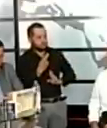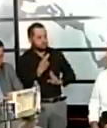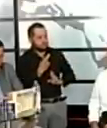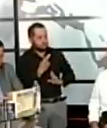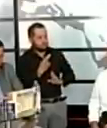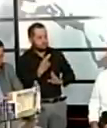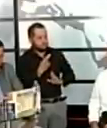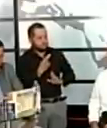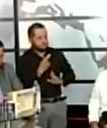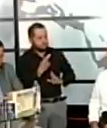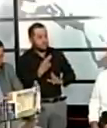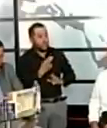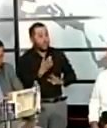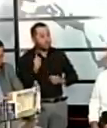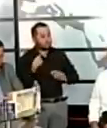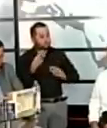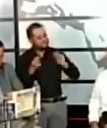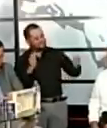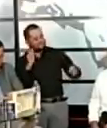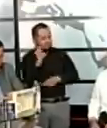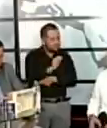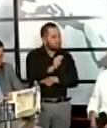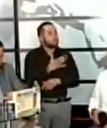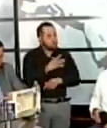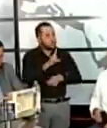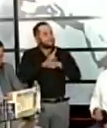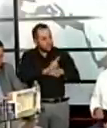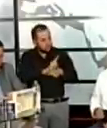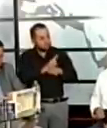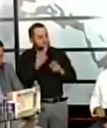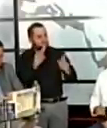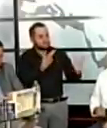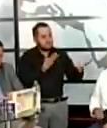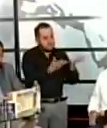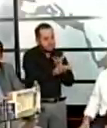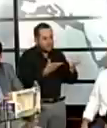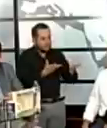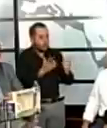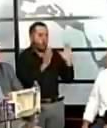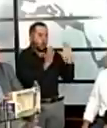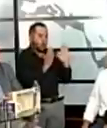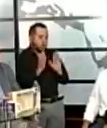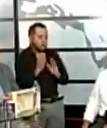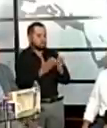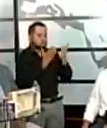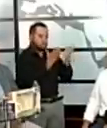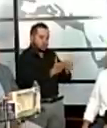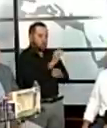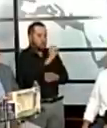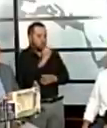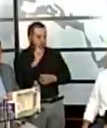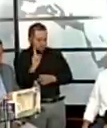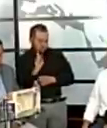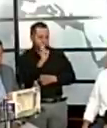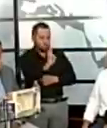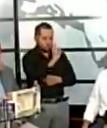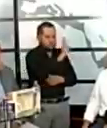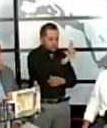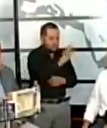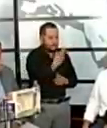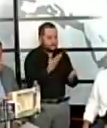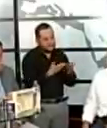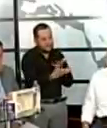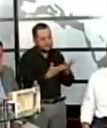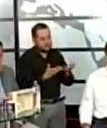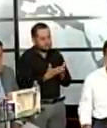hay réplica, 1 minuto de la réplica. En el orden que estamos ahí, Mauricio el uno, el doctor Crosswell le había dicho que